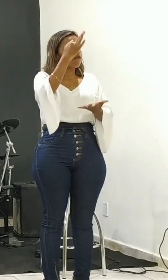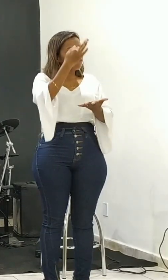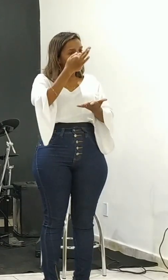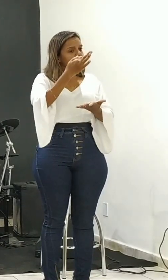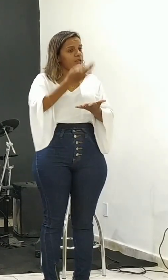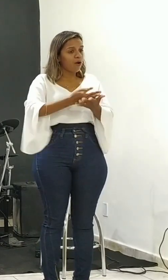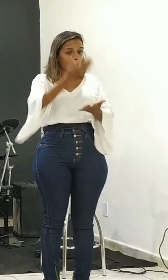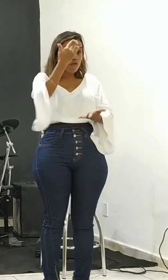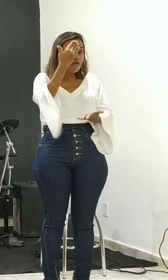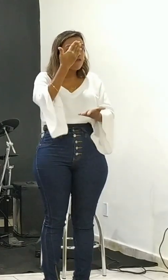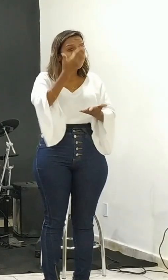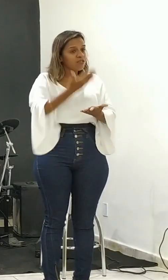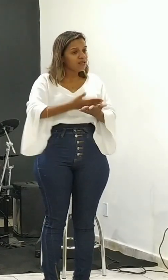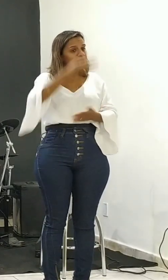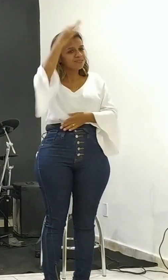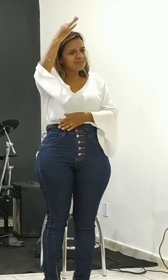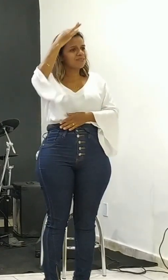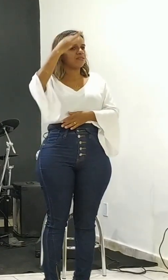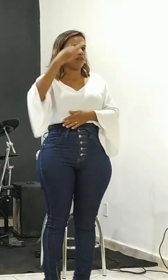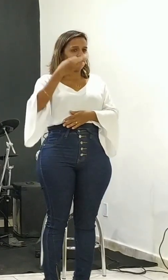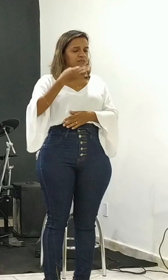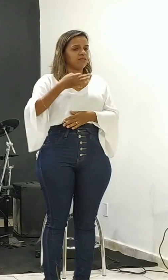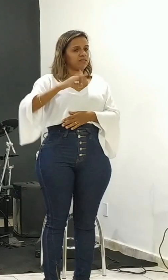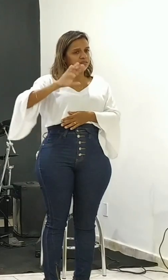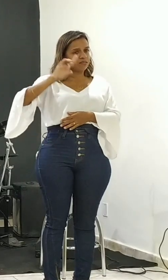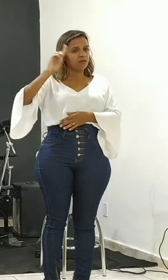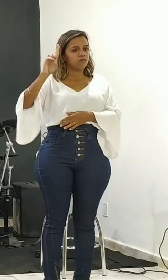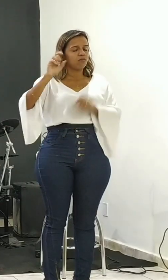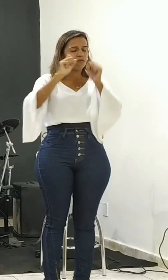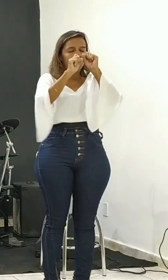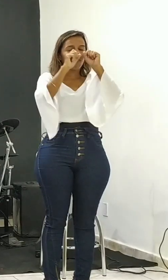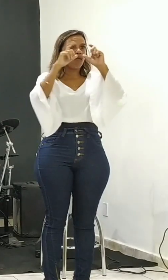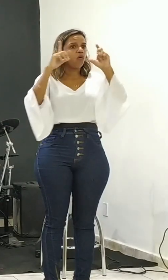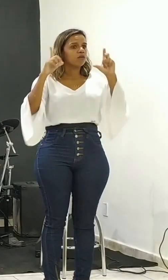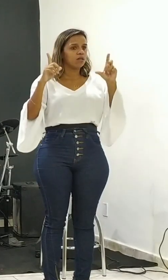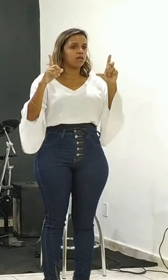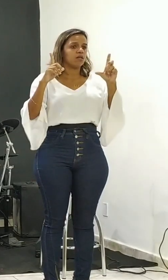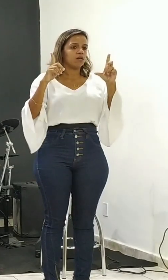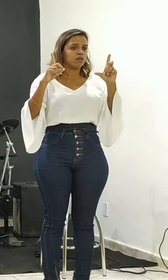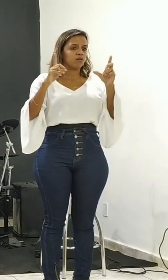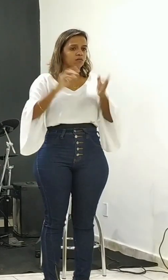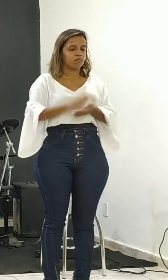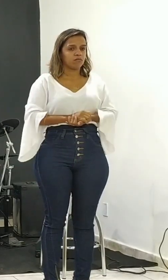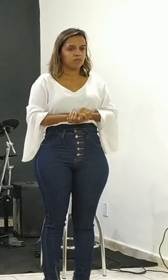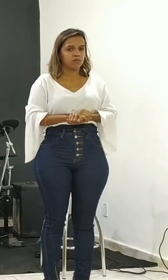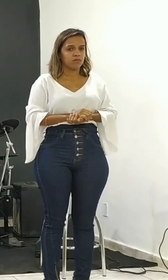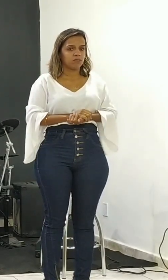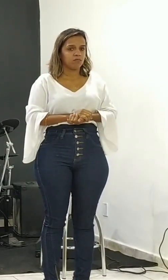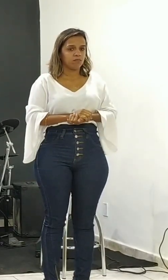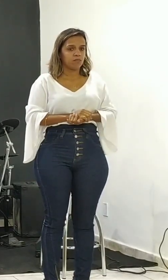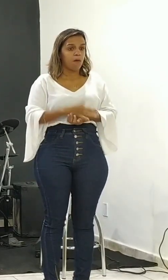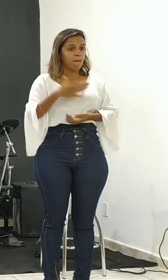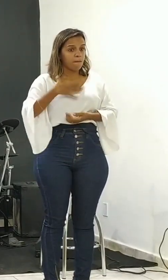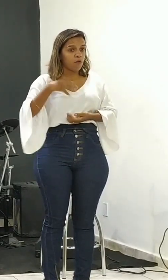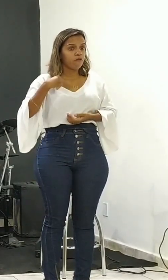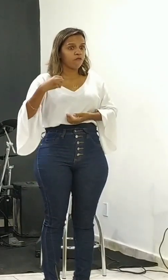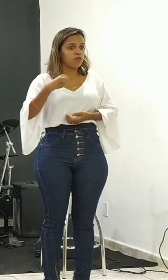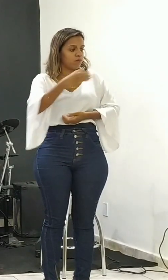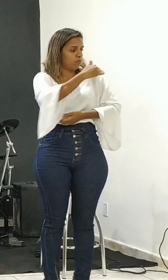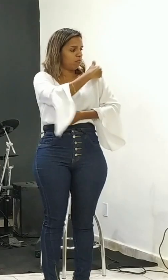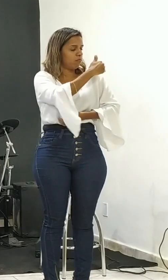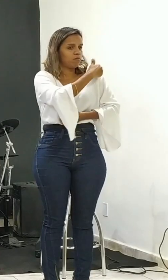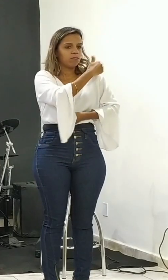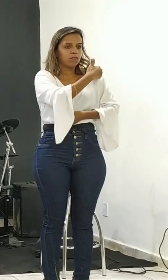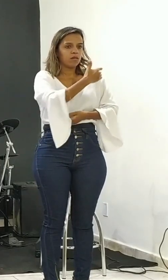aquela confiança, aquela certeza. Quando eu acordei, irmãos, eu não acordei sozinho, meu filho me